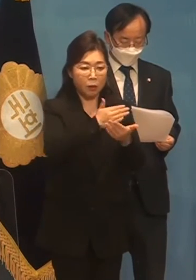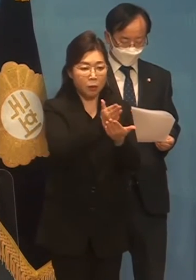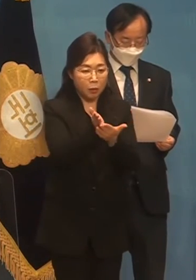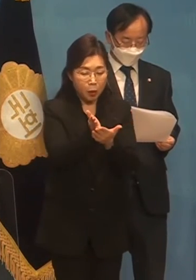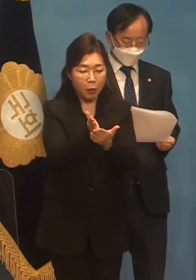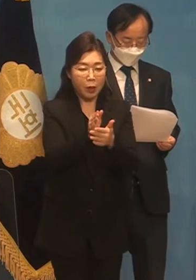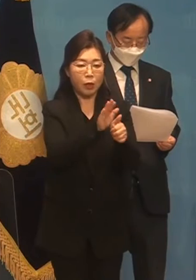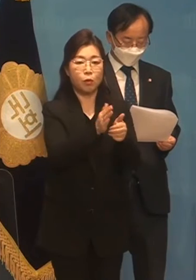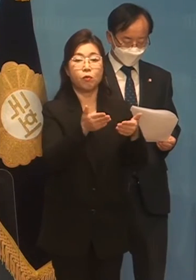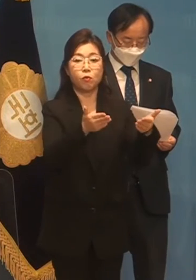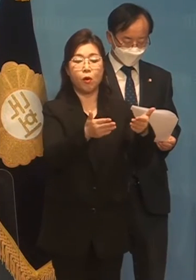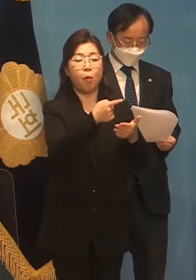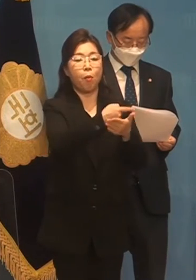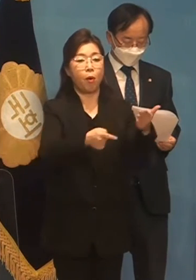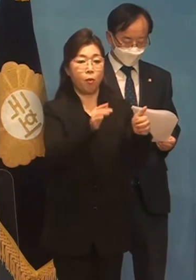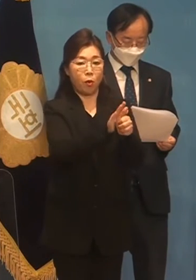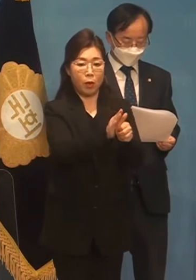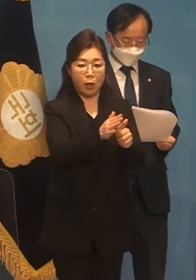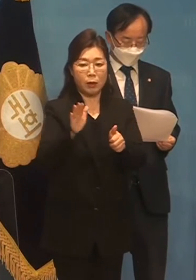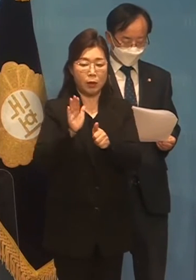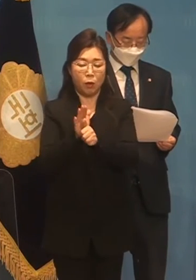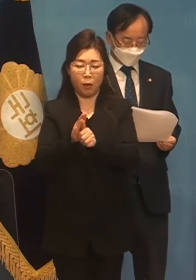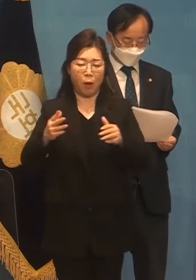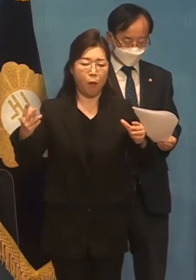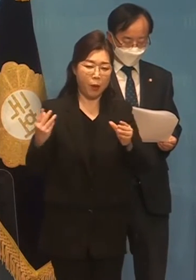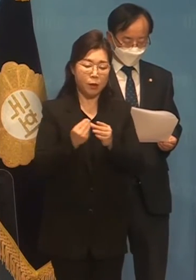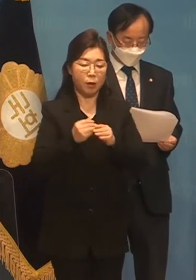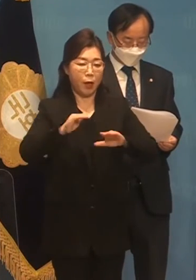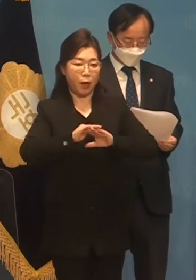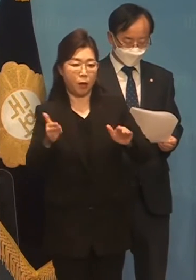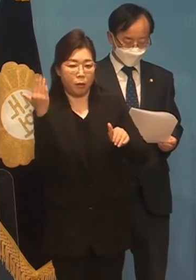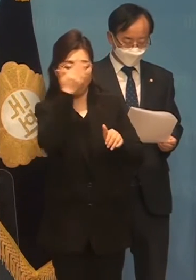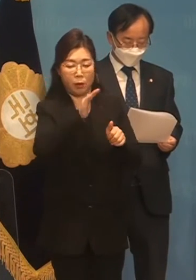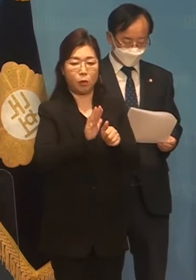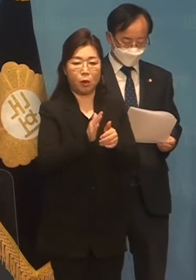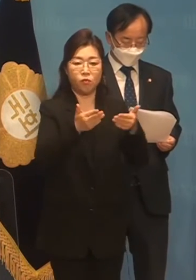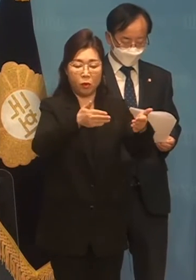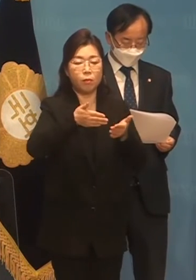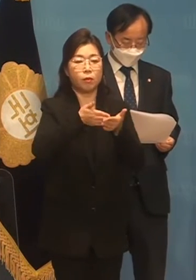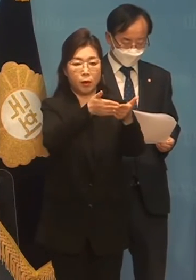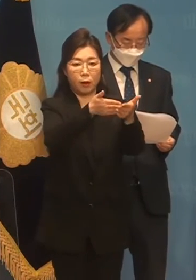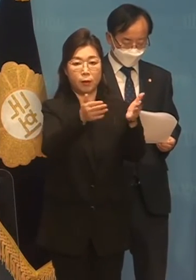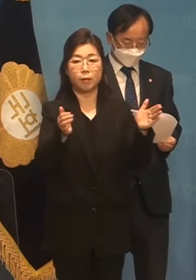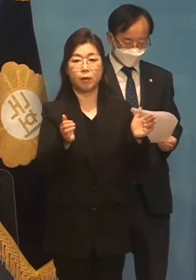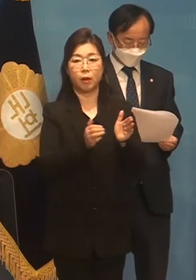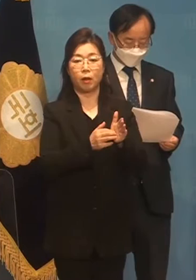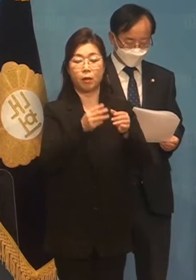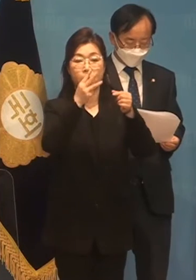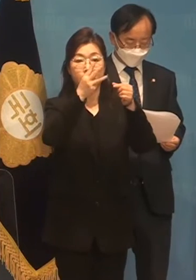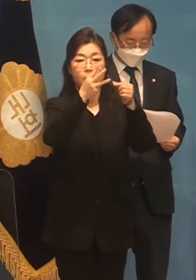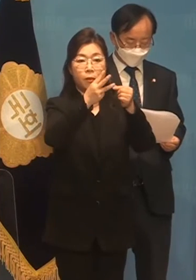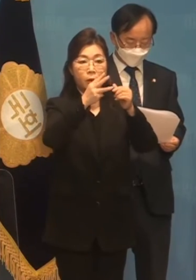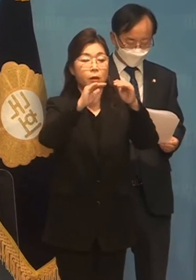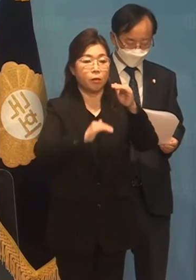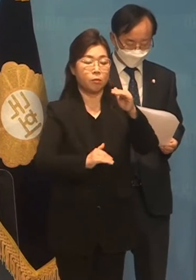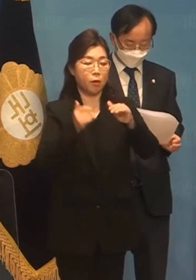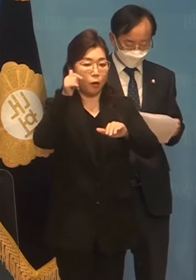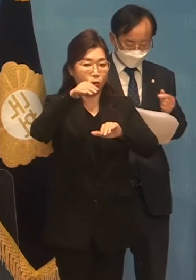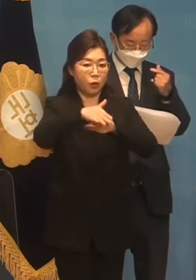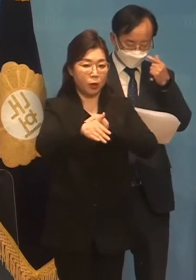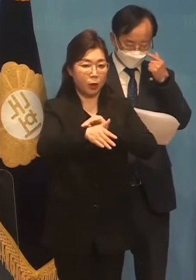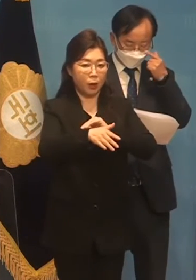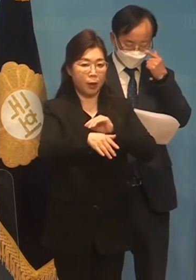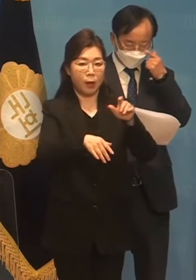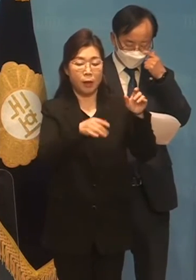등 보상과 지원의 사각지대를 완전히 해소할 것을 요구했습니다. 셋째, 한국형